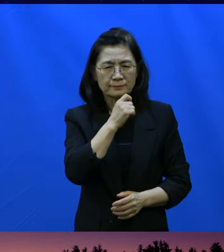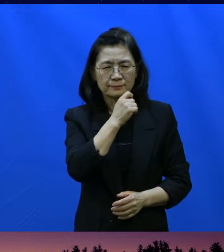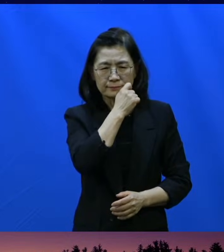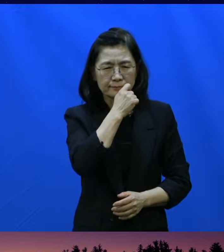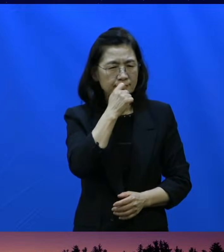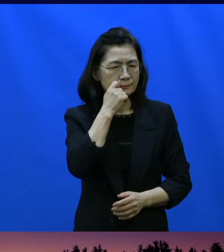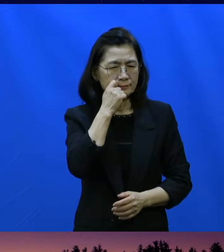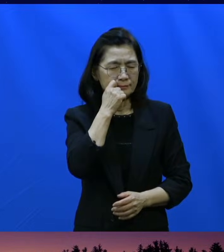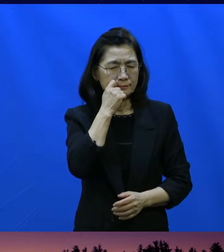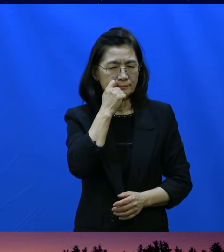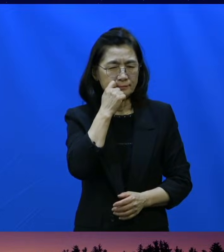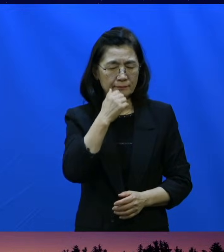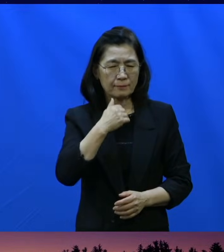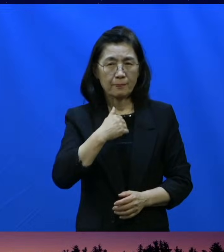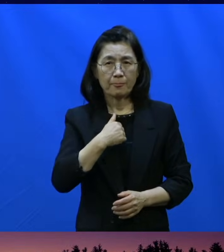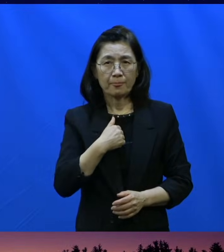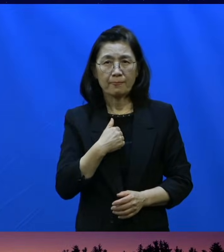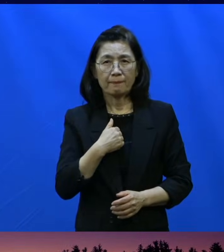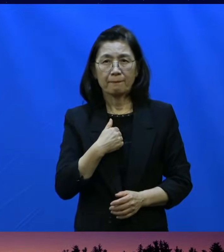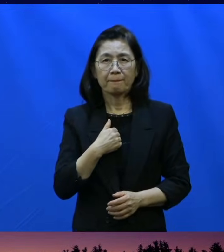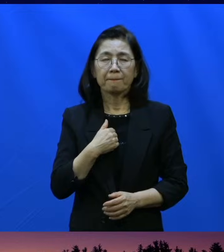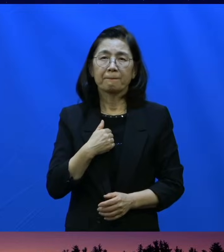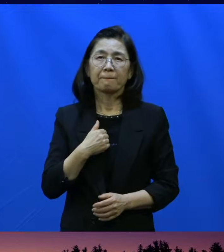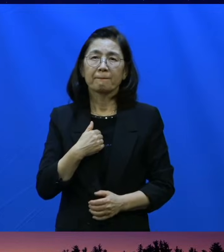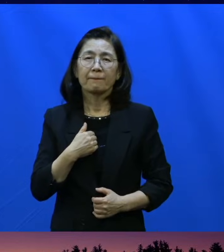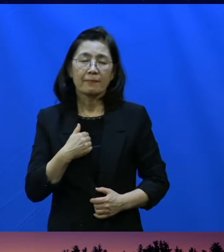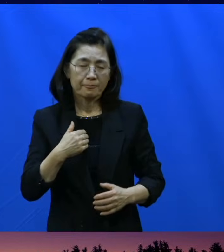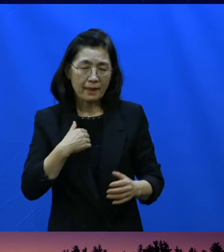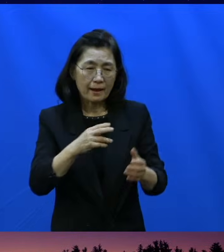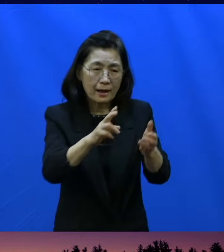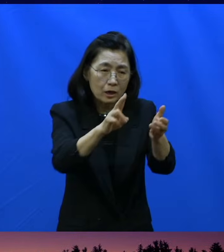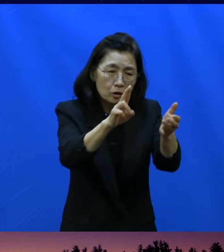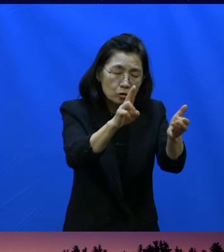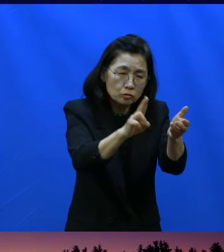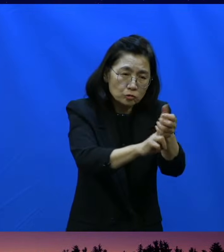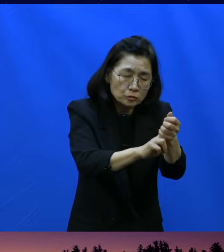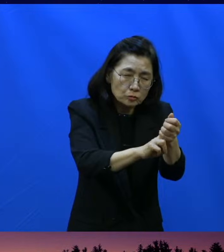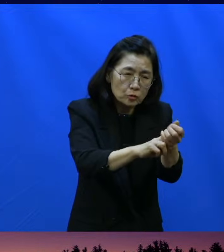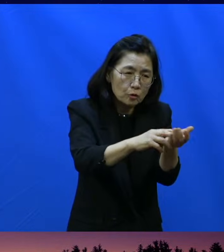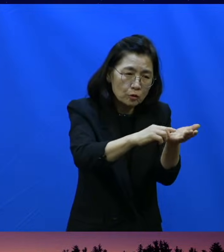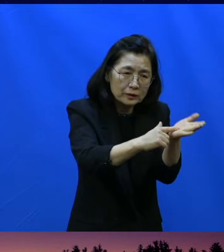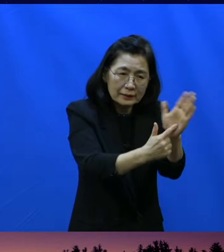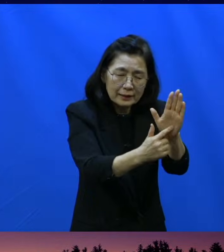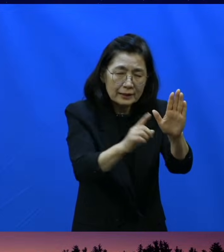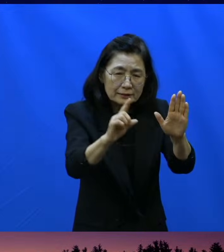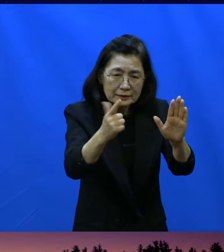또 내가 많이 드러날수록 이 역사가 일어나는 게 아니라 오히려 숨을 때 더 놀라운 역사가 일어나는 거예요.